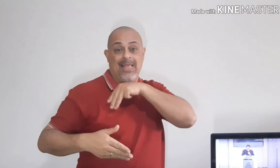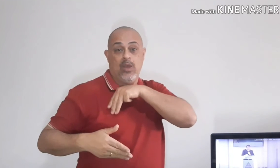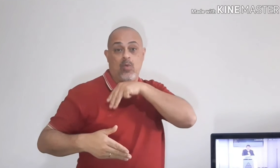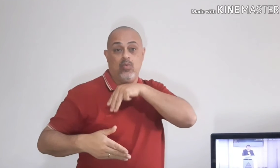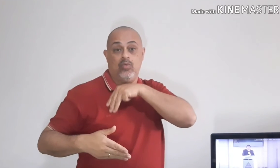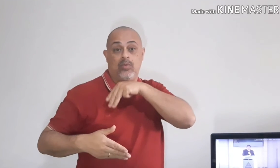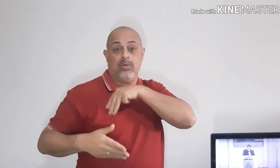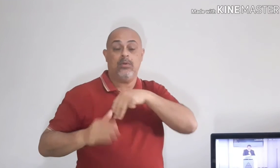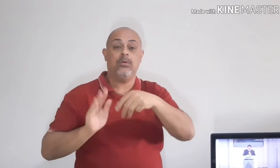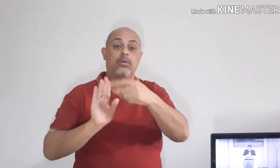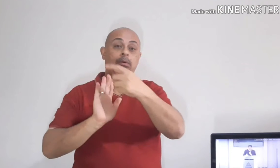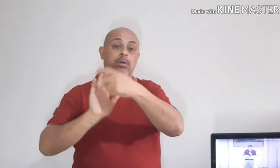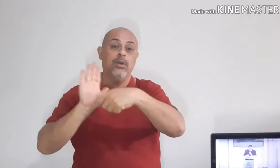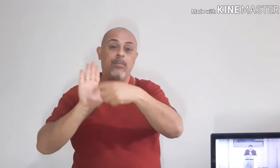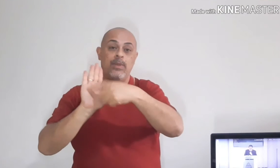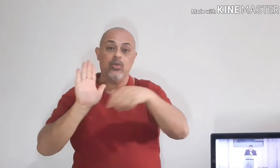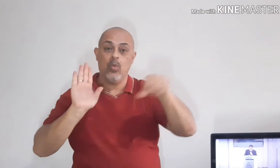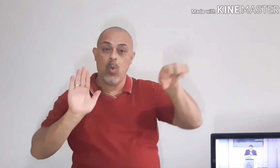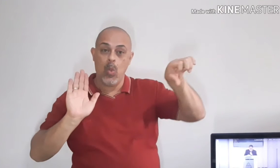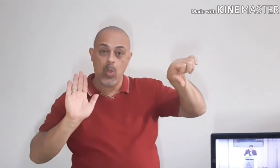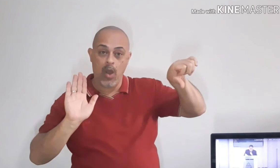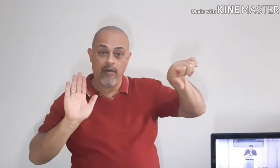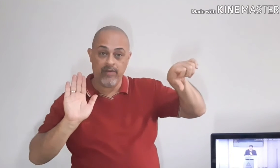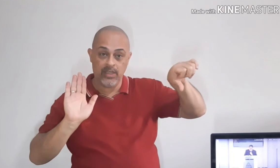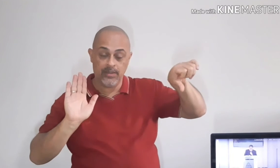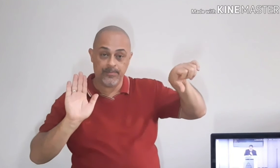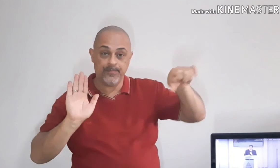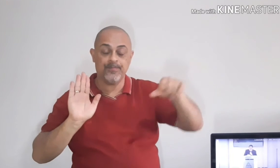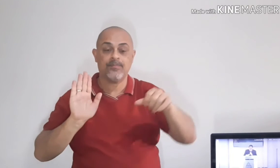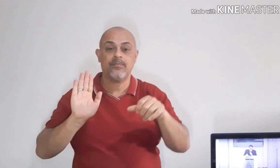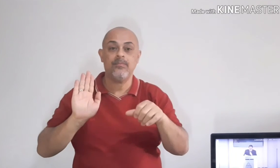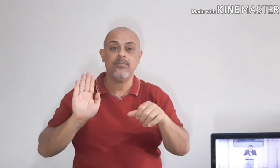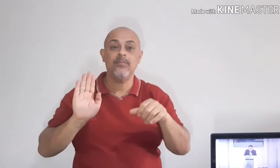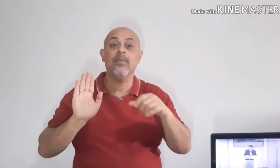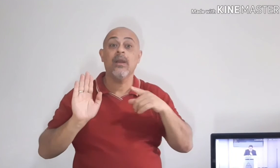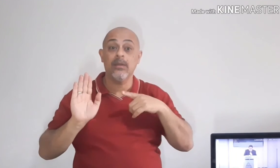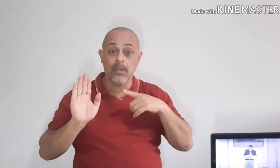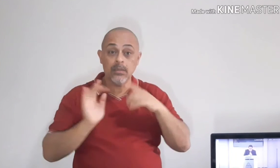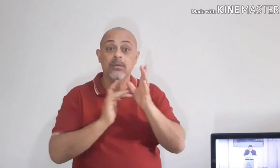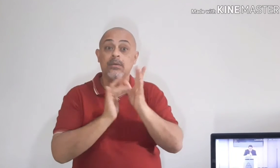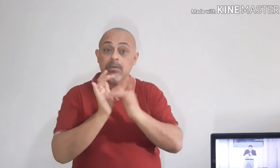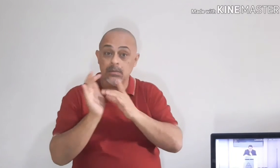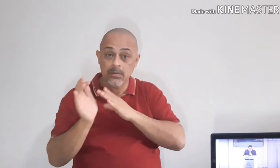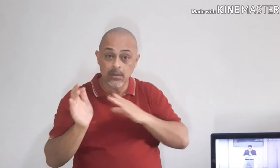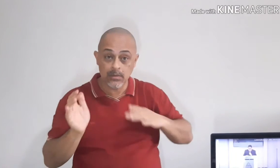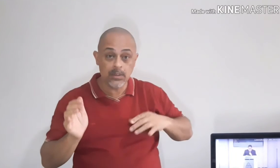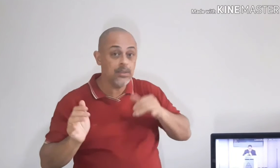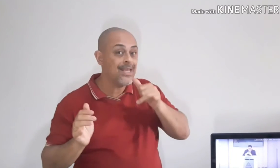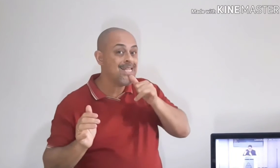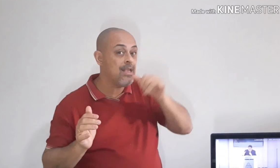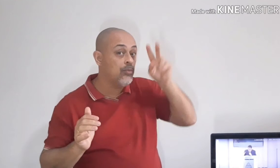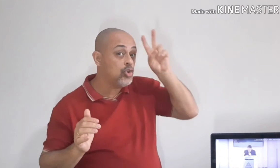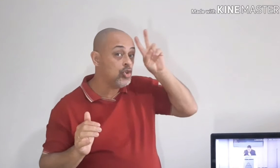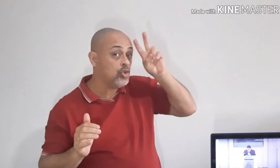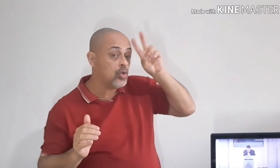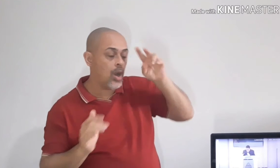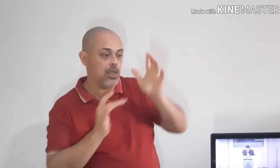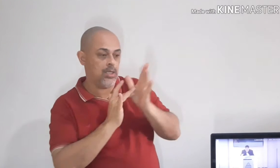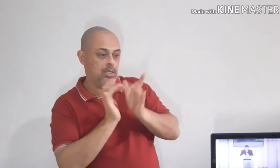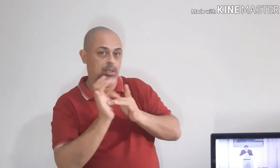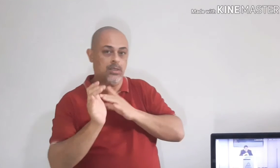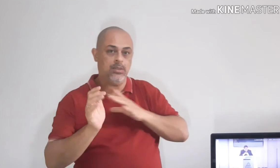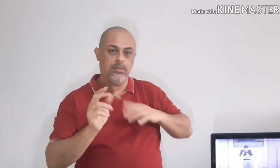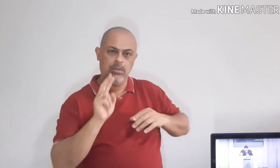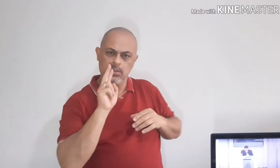9. E nós encontramos em Mateus, capítulo 9, o olhar zeloso de Jesus às